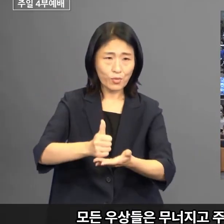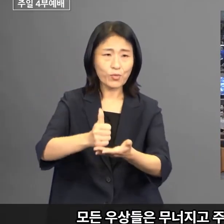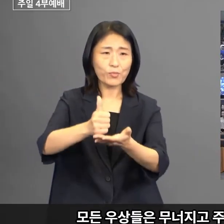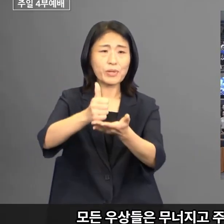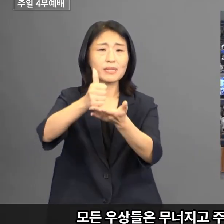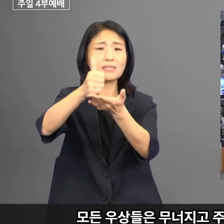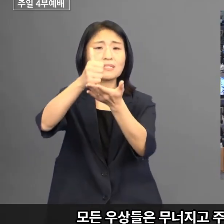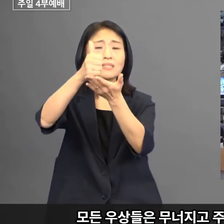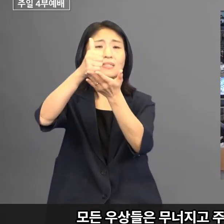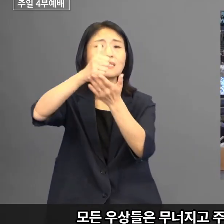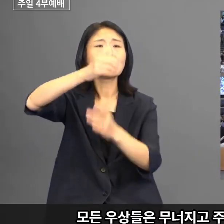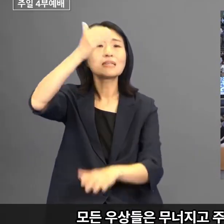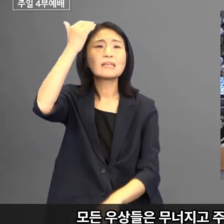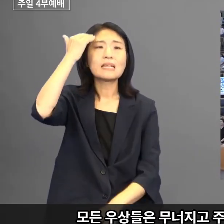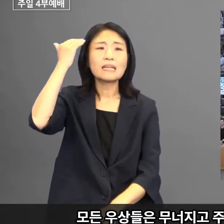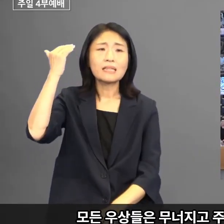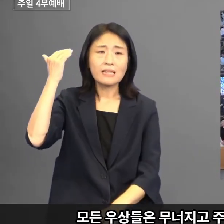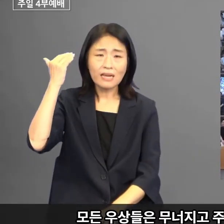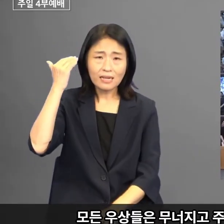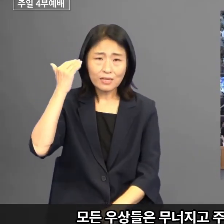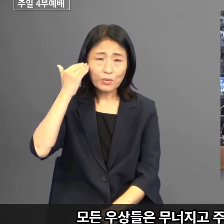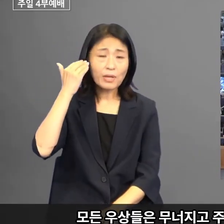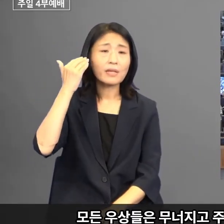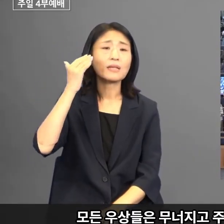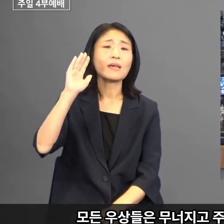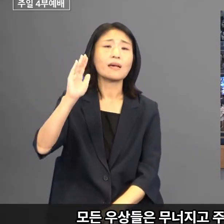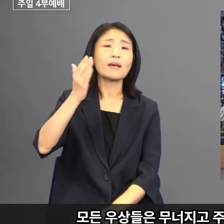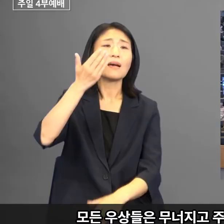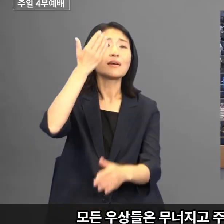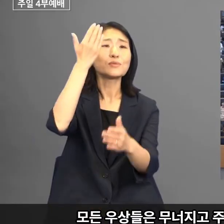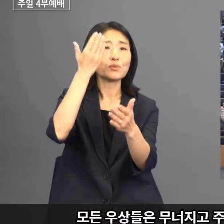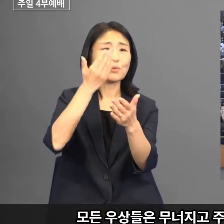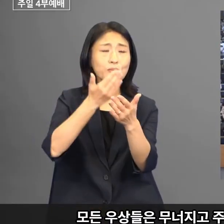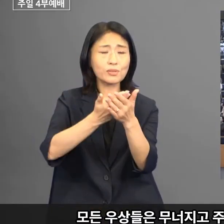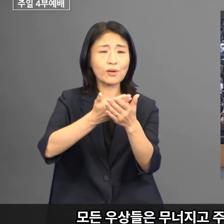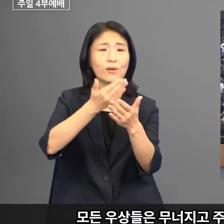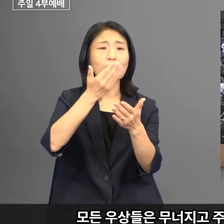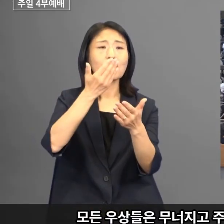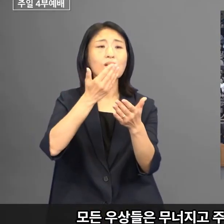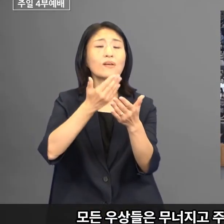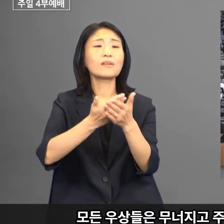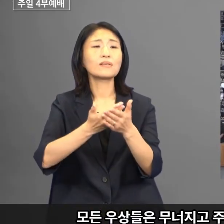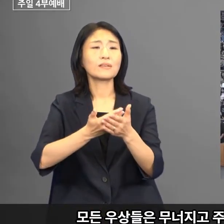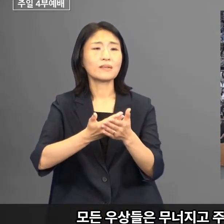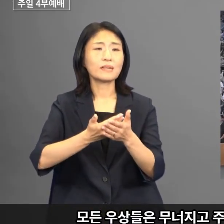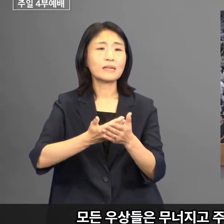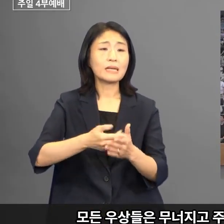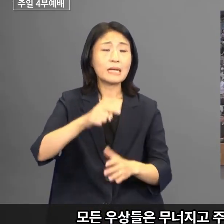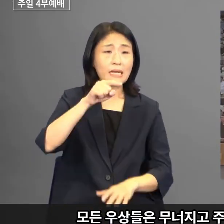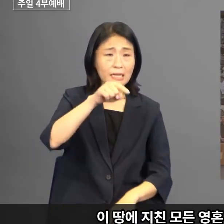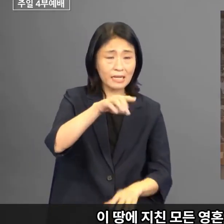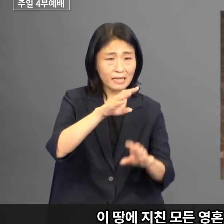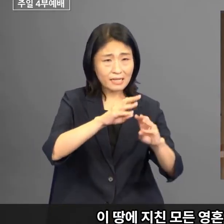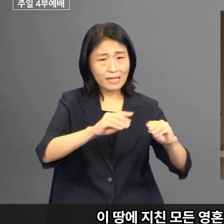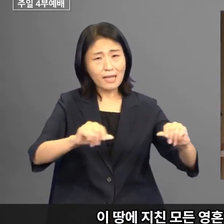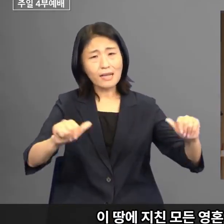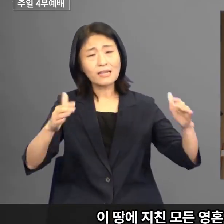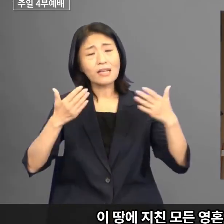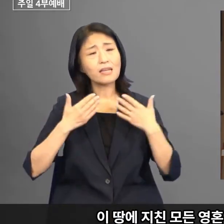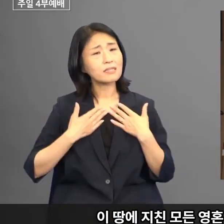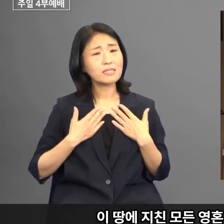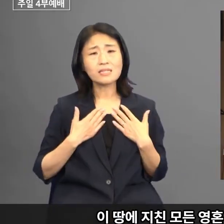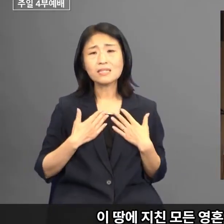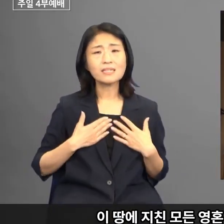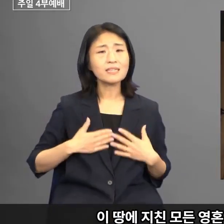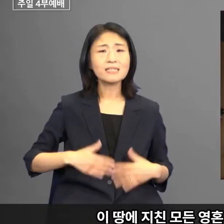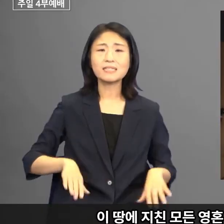주님만 높이는 나라 되게 하소서. 이